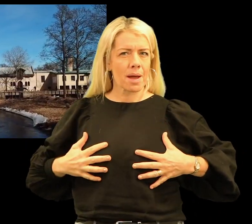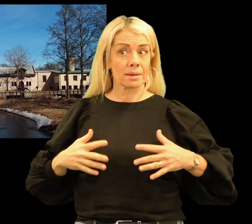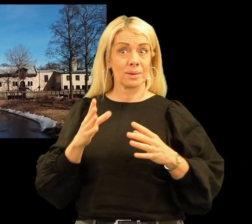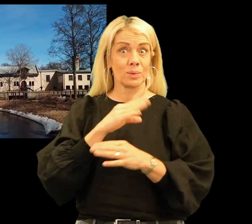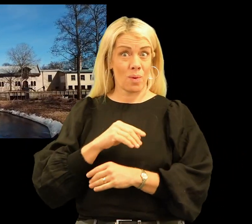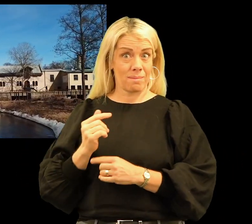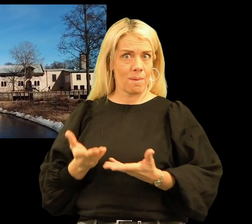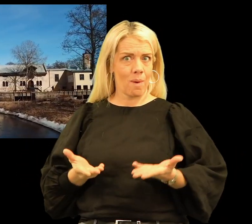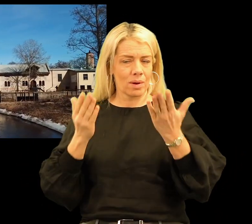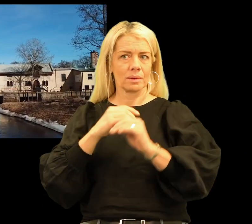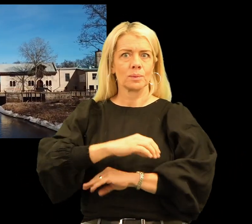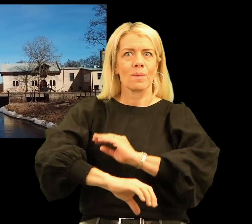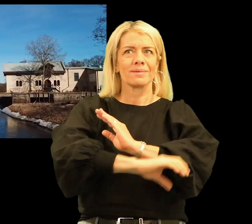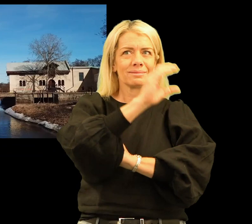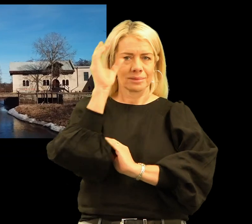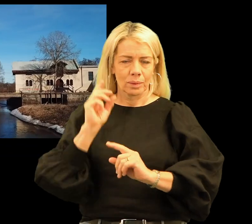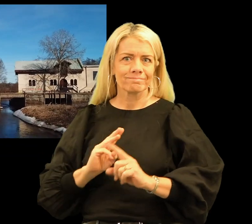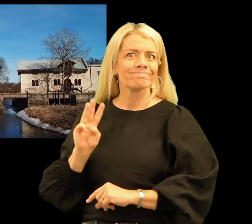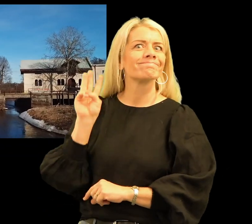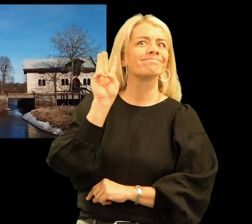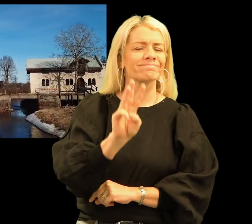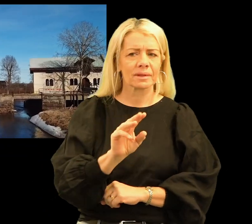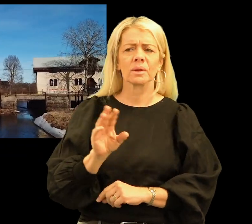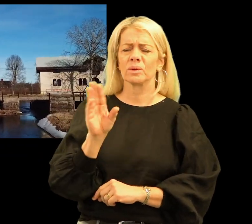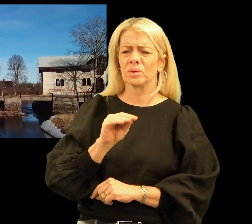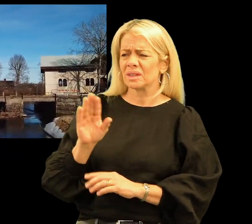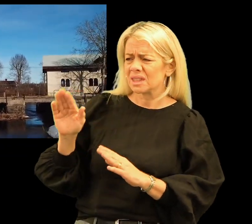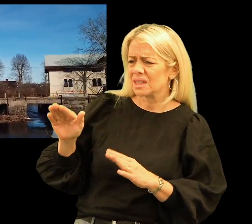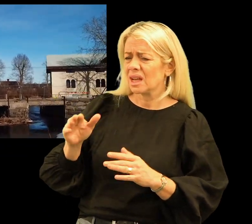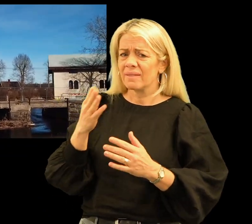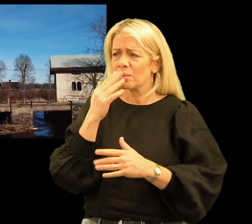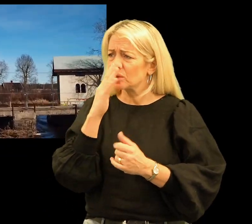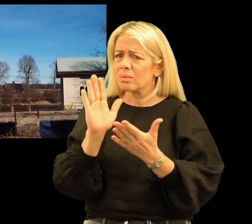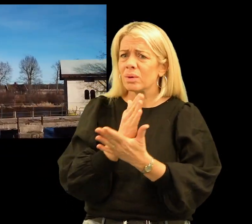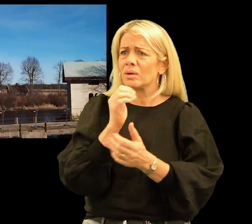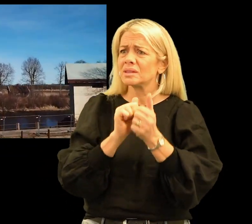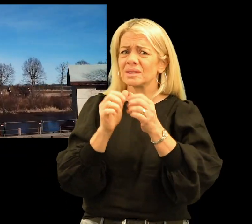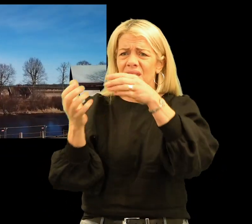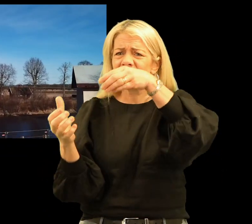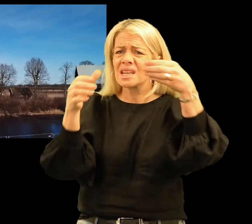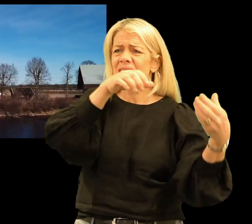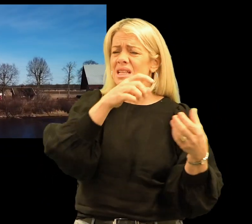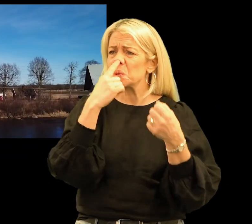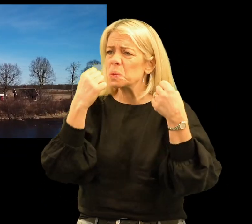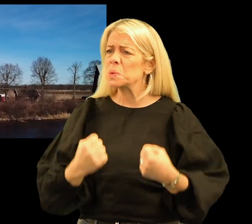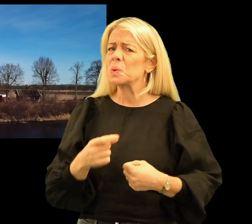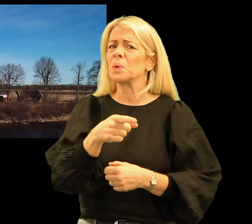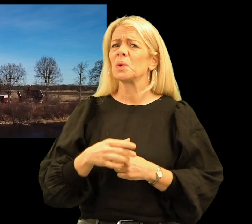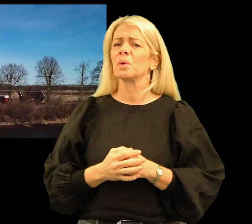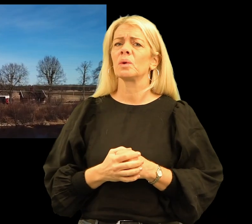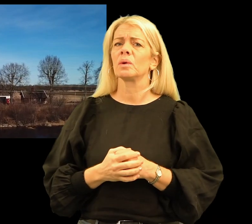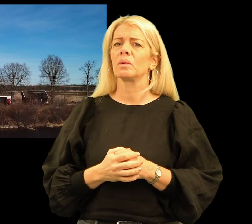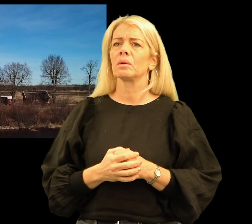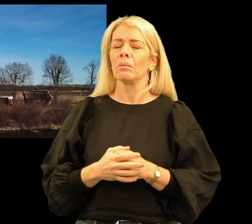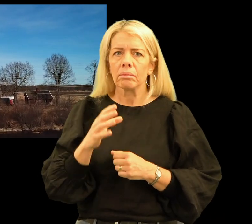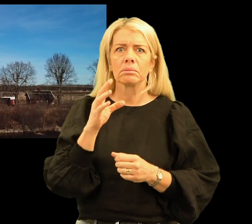när solen gick upp. Och de sa till varandra, vem ska rulla undan stenen från graven åt oss? Men så